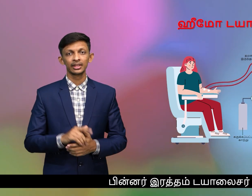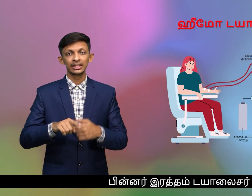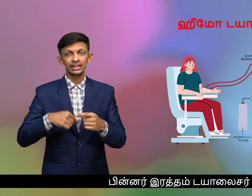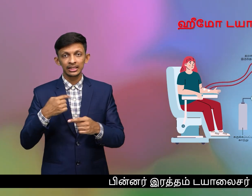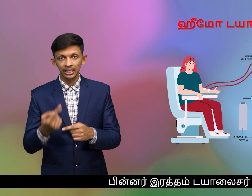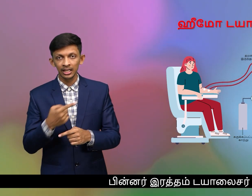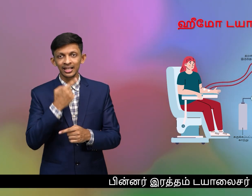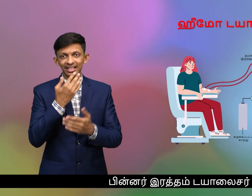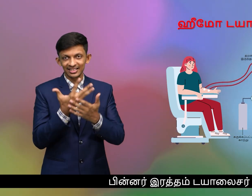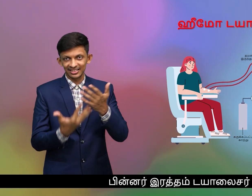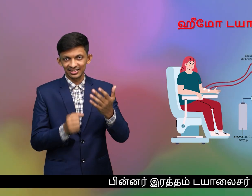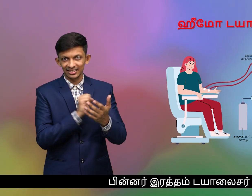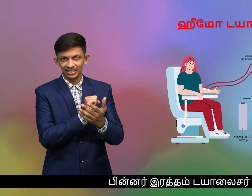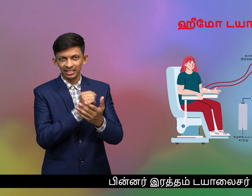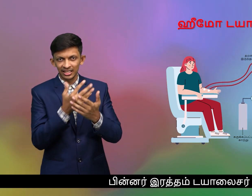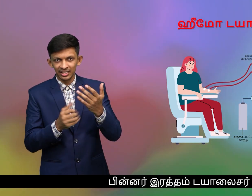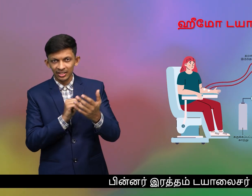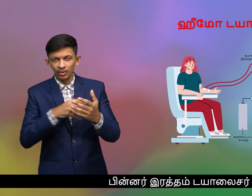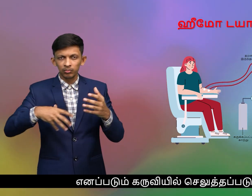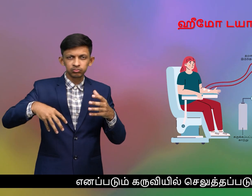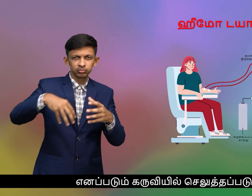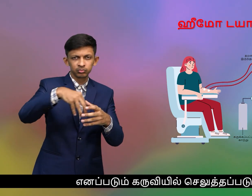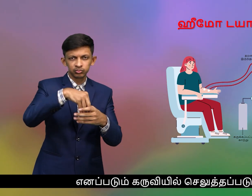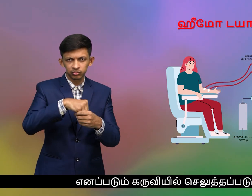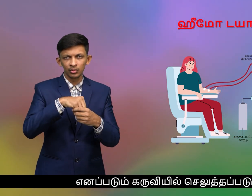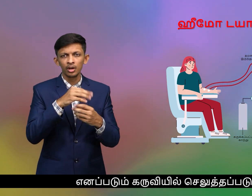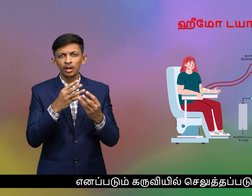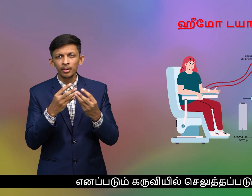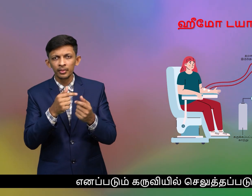பின்னர் இரத்தம் டயலைசர் எனப்படும் கருவியில் செலுத்தப்படுகிறது.